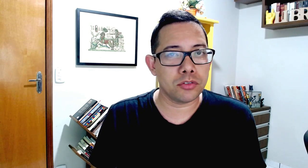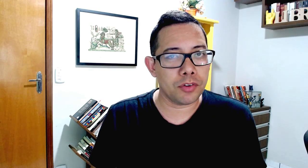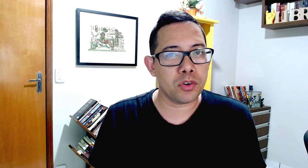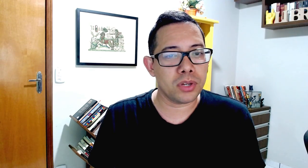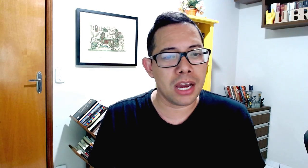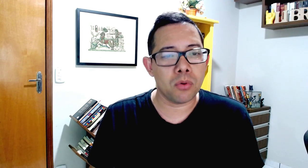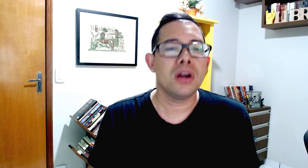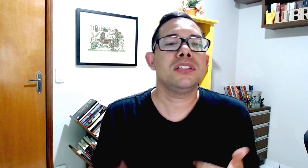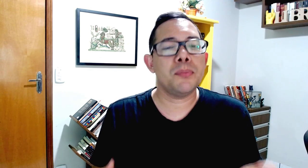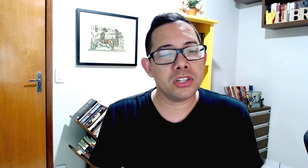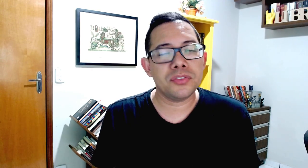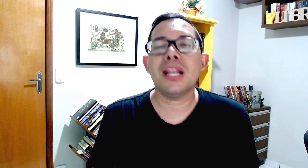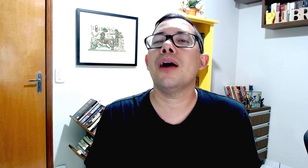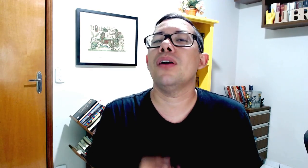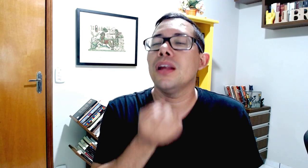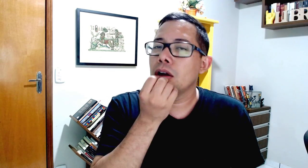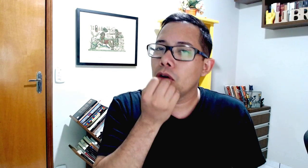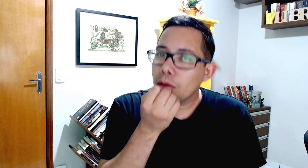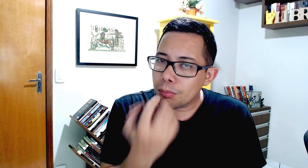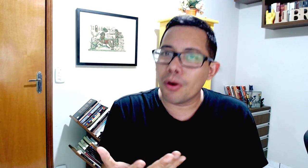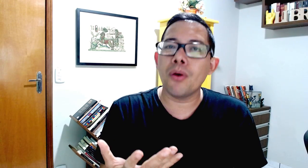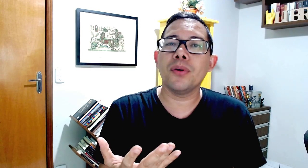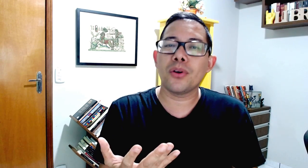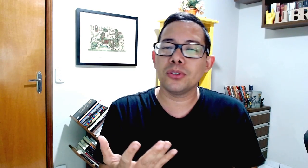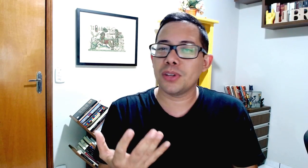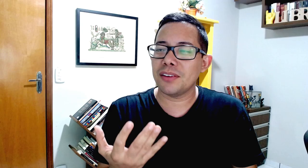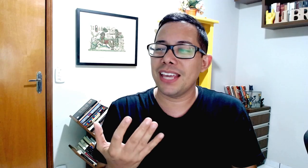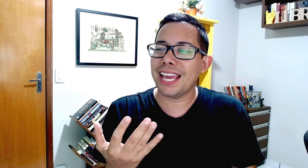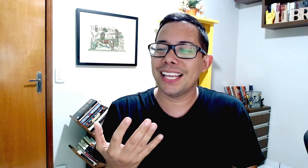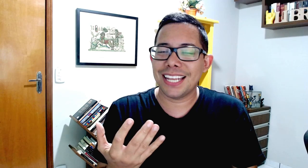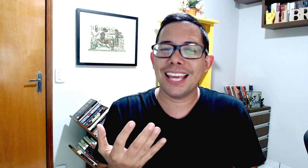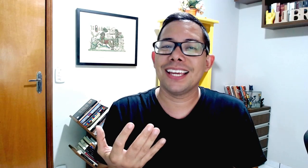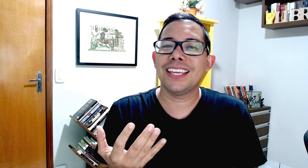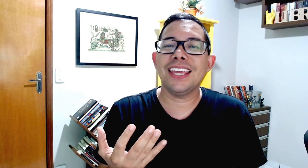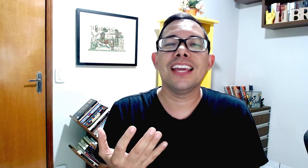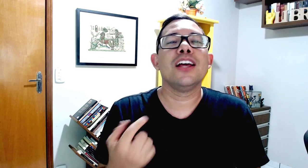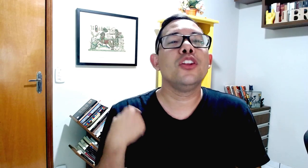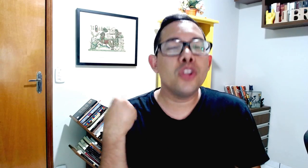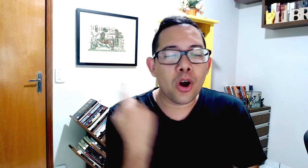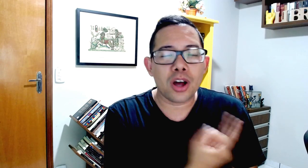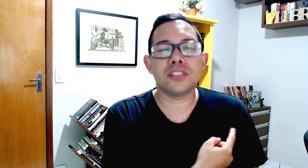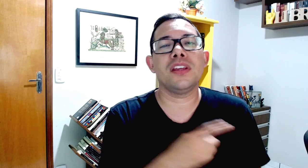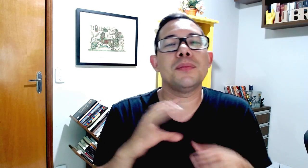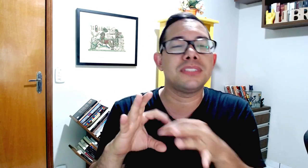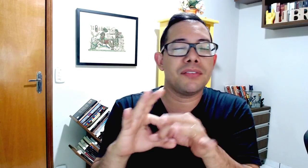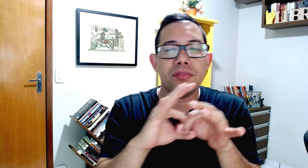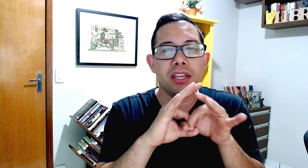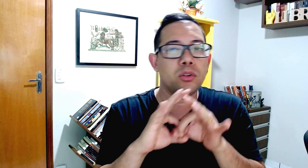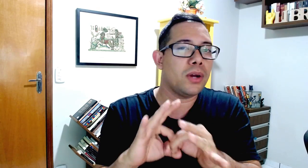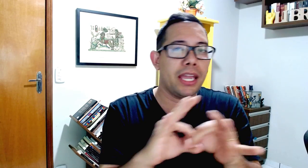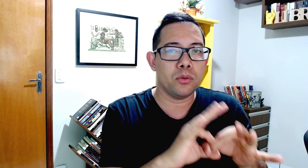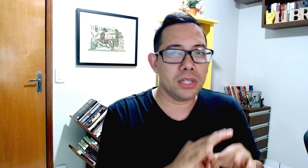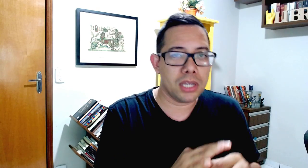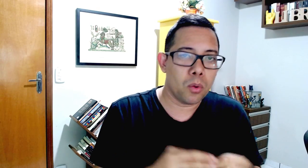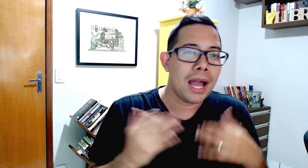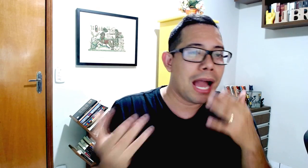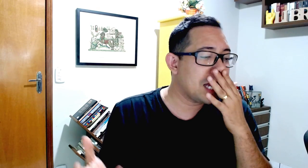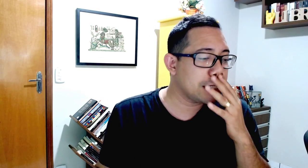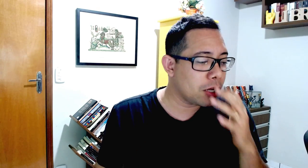que os irmãos vivam em União Você pode falar olha com bom e com suave é né que nós venhamos estar vivendo em União a